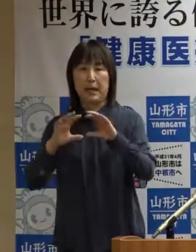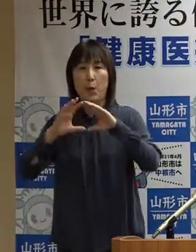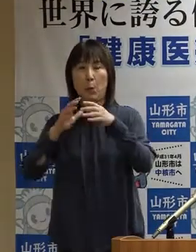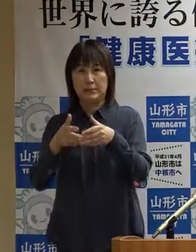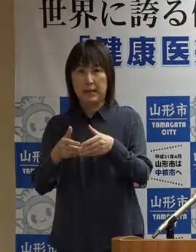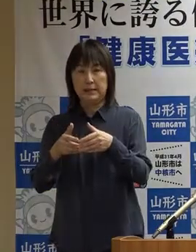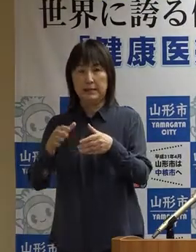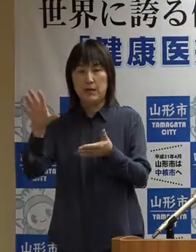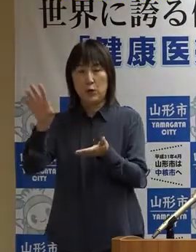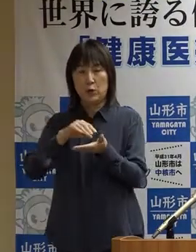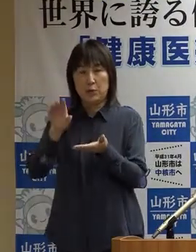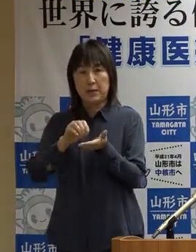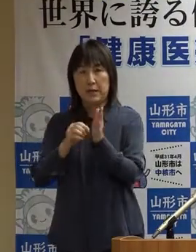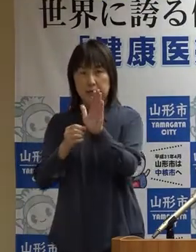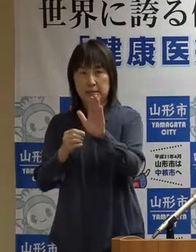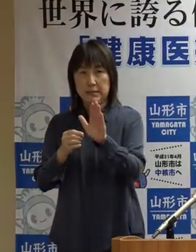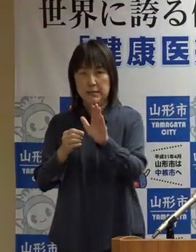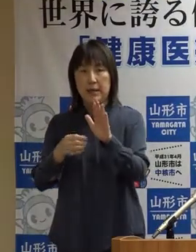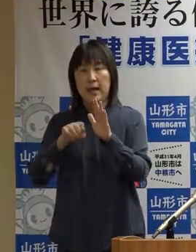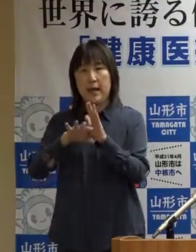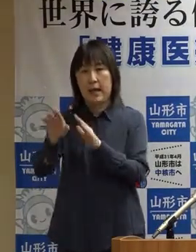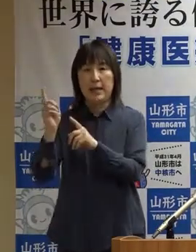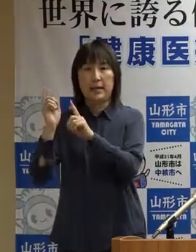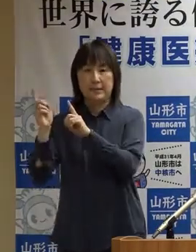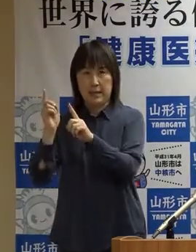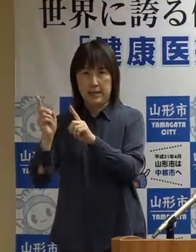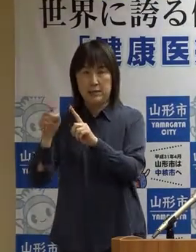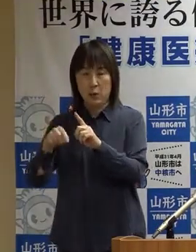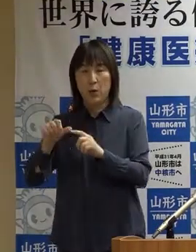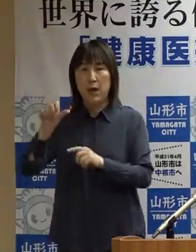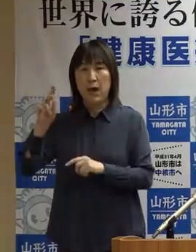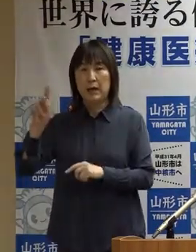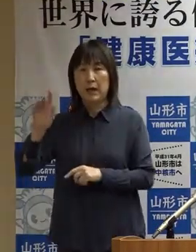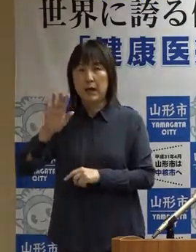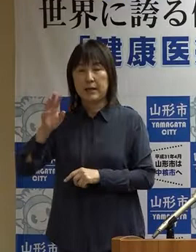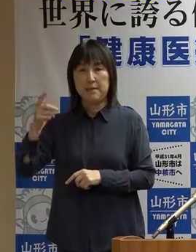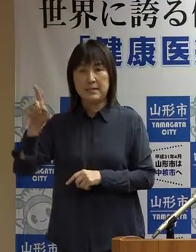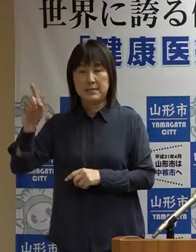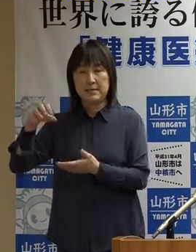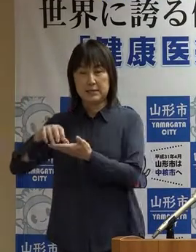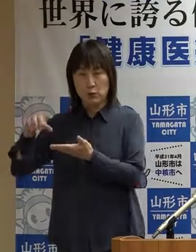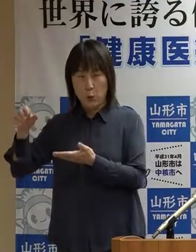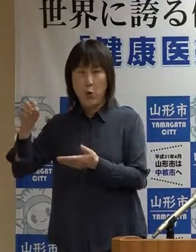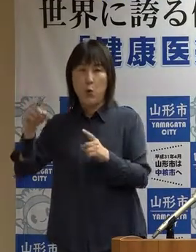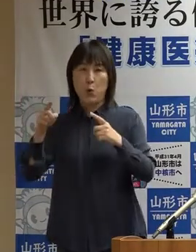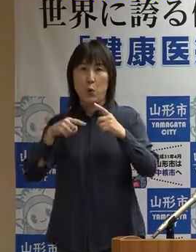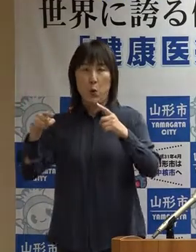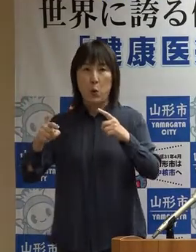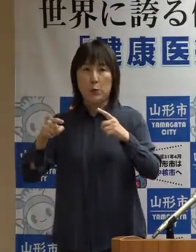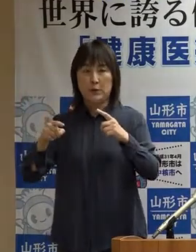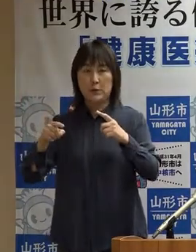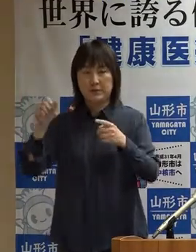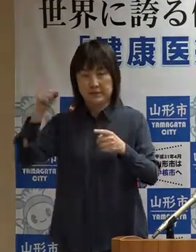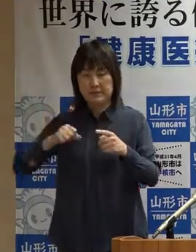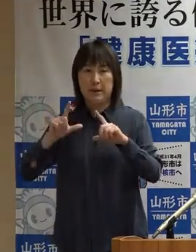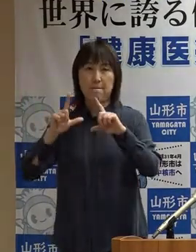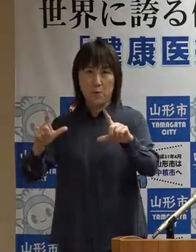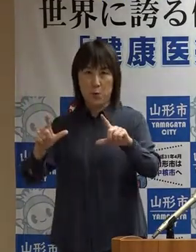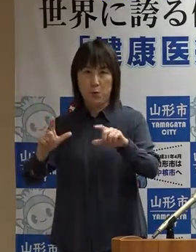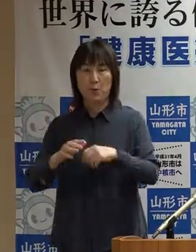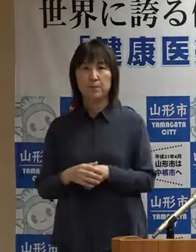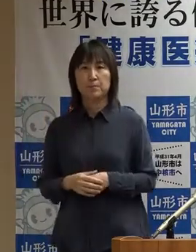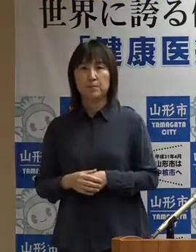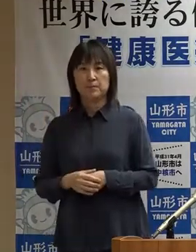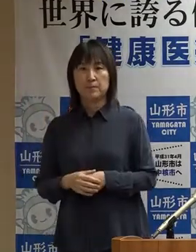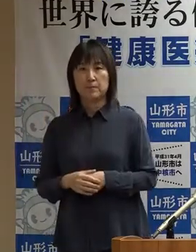国際ドキュメンタリー映画祭のアカデミー賞による公認について発表いたします。すでに報道され